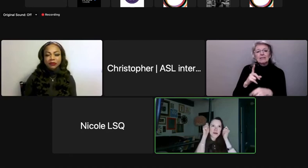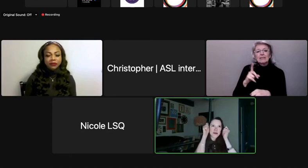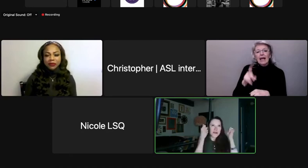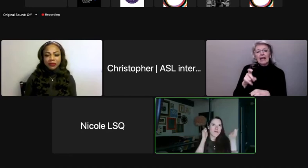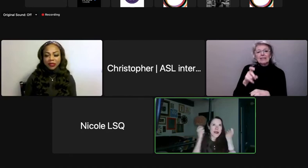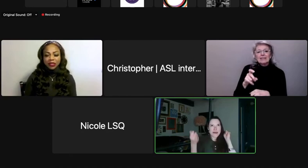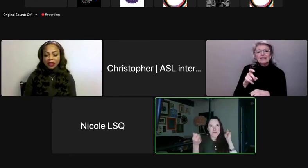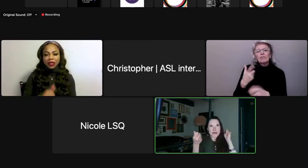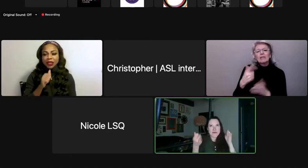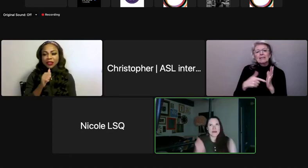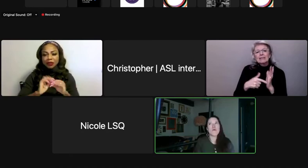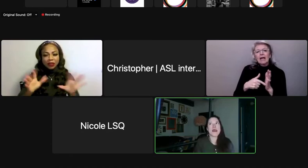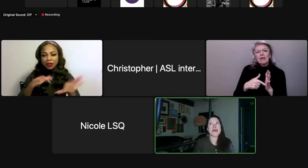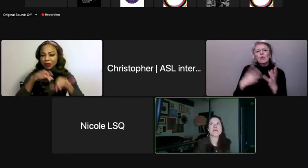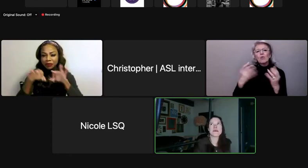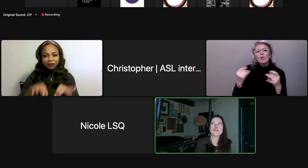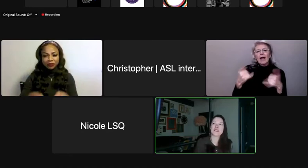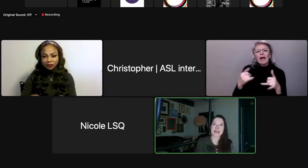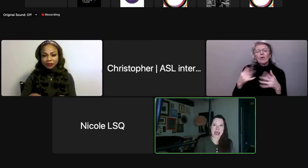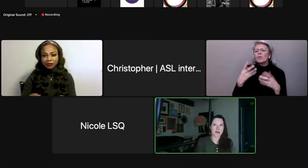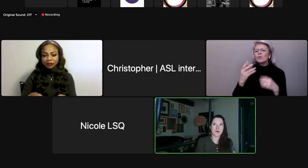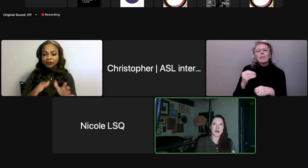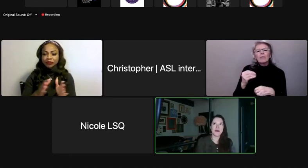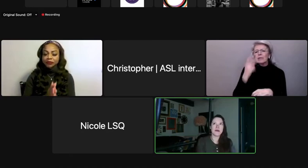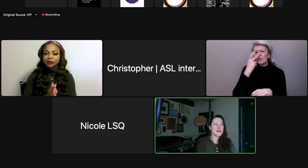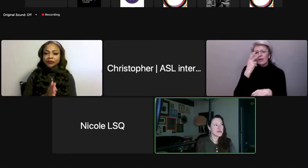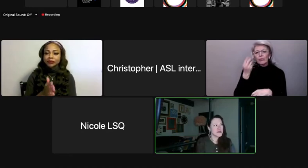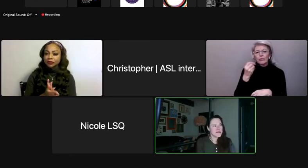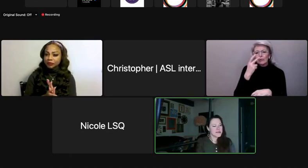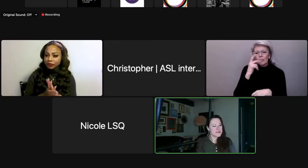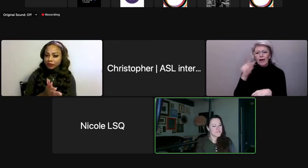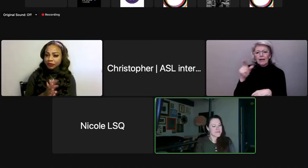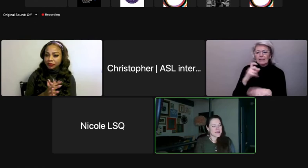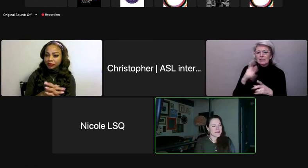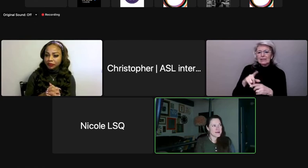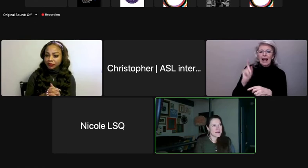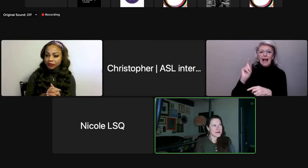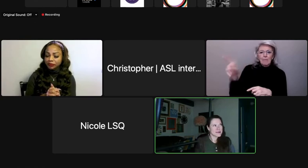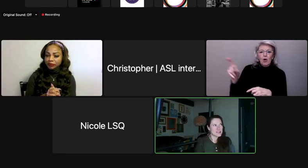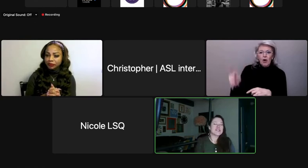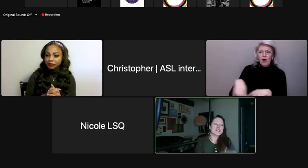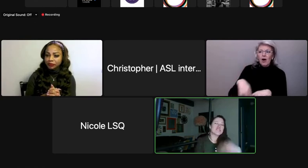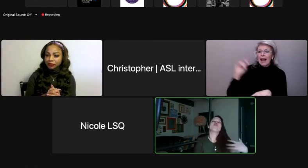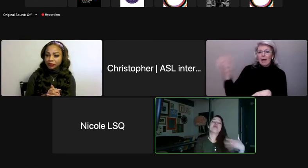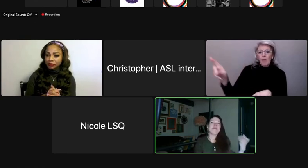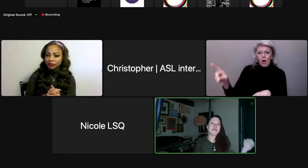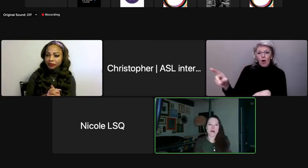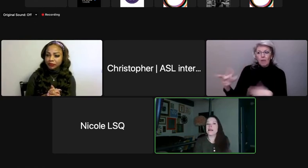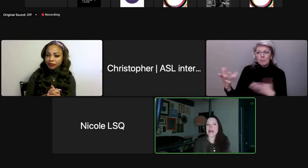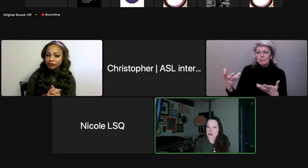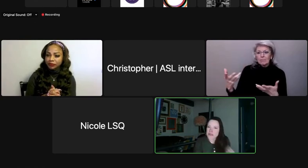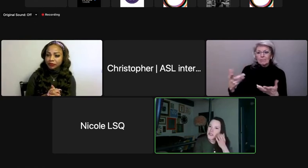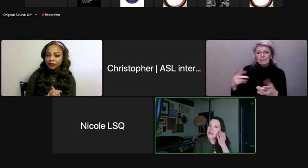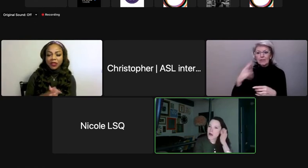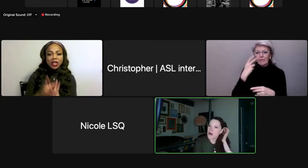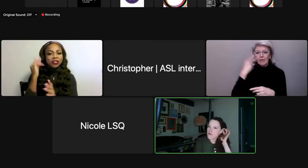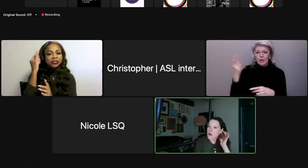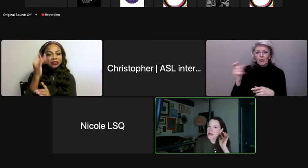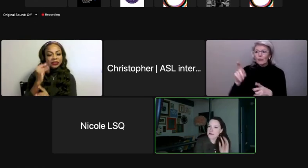par exemple où est la salle de bain et quelqu'un va dire elle est là-bas elle est là-bas c'est un peu trop vague aussi donc